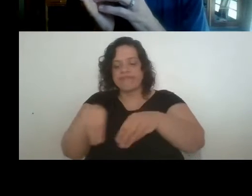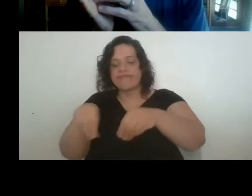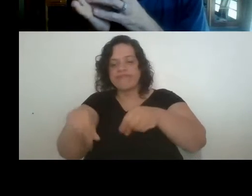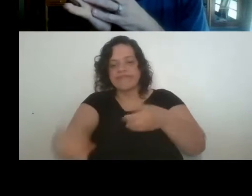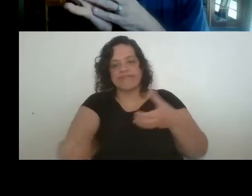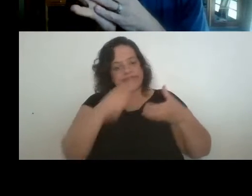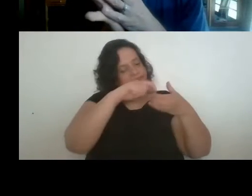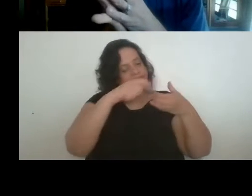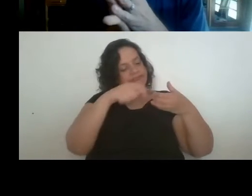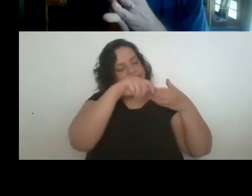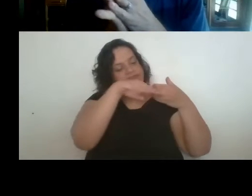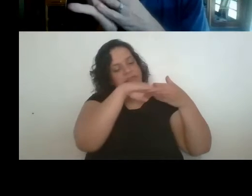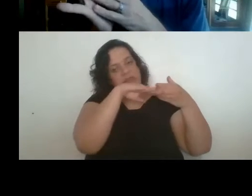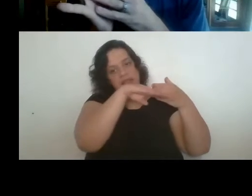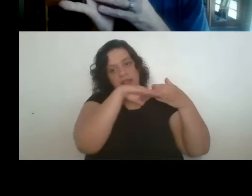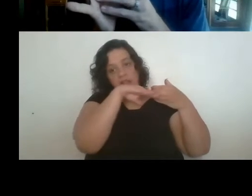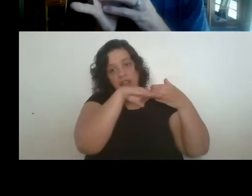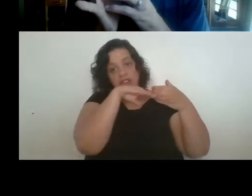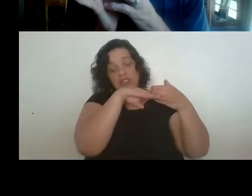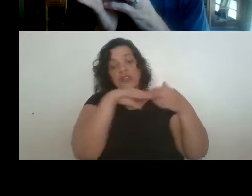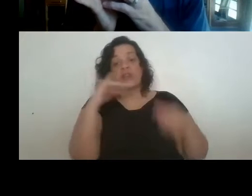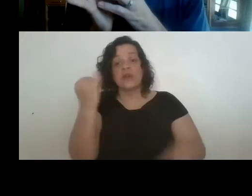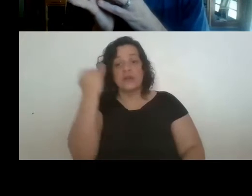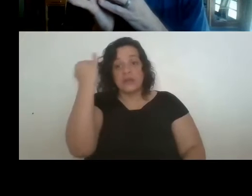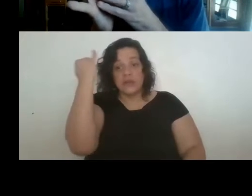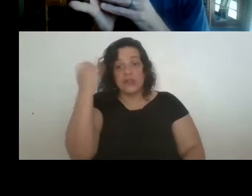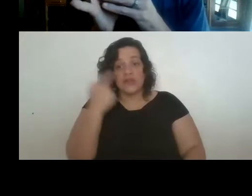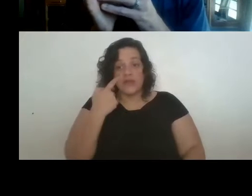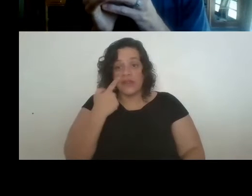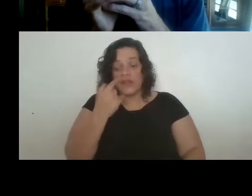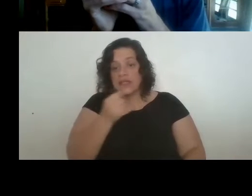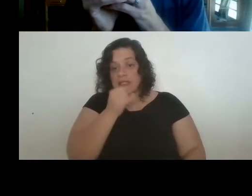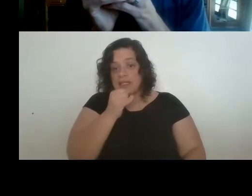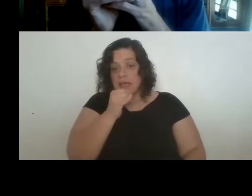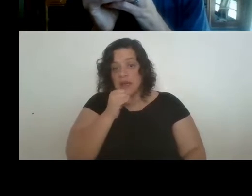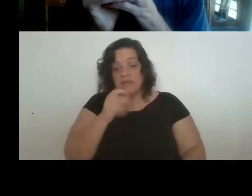Importante, quando a gente vai fazer a amostra de solo, parênteses, né?